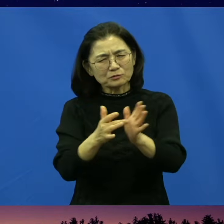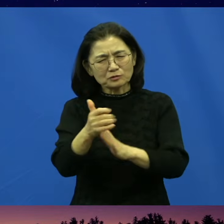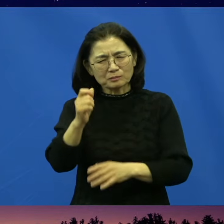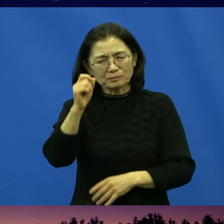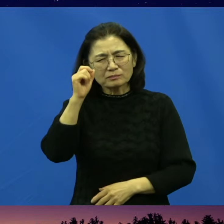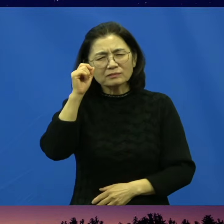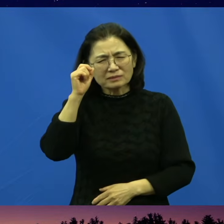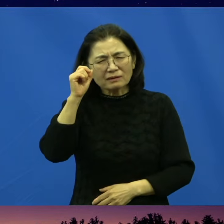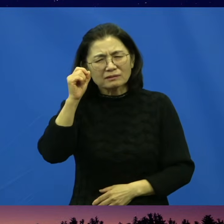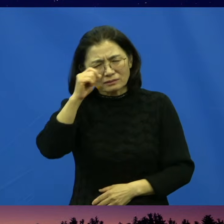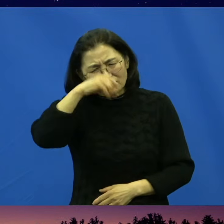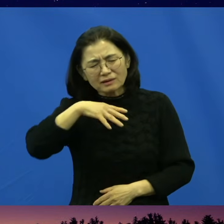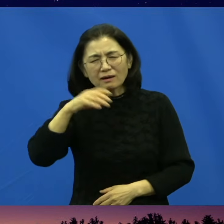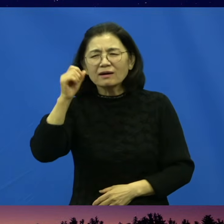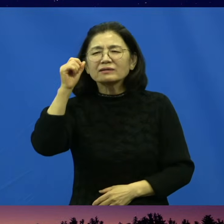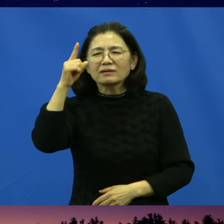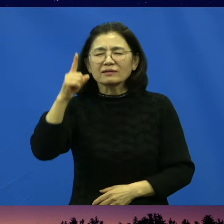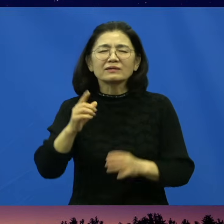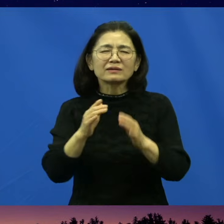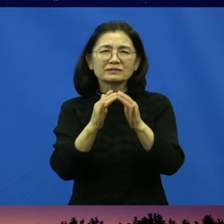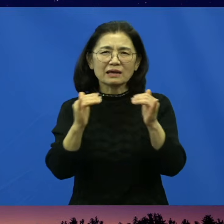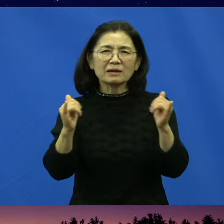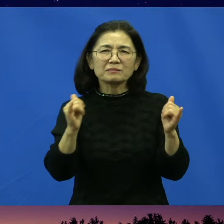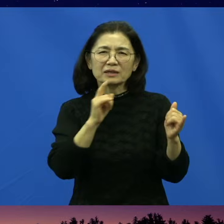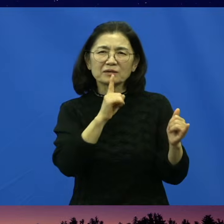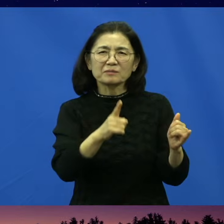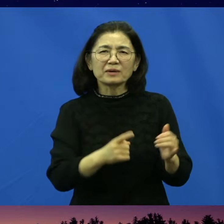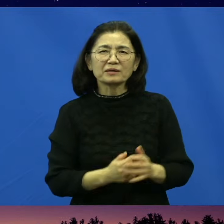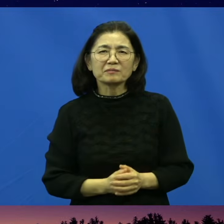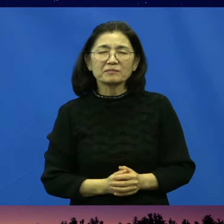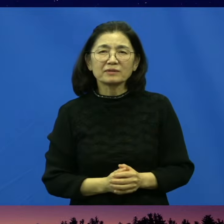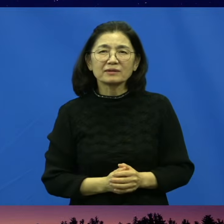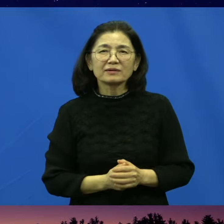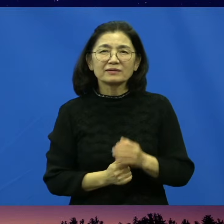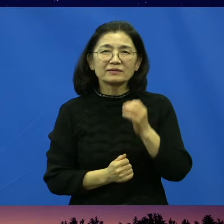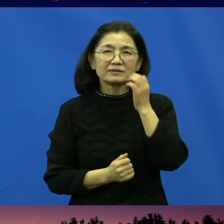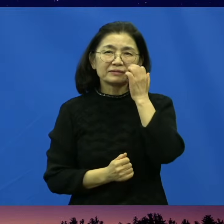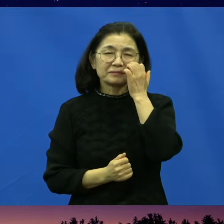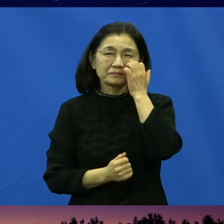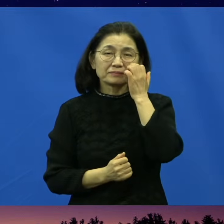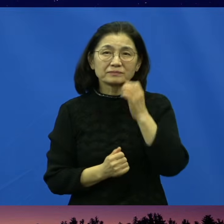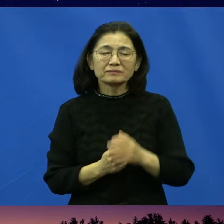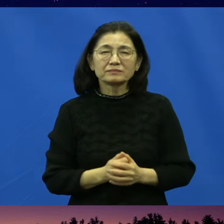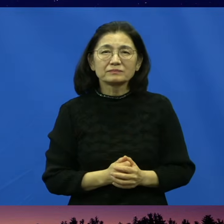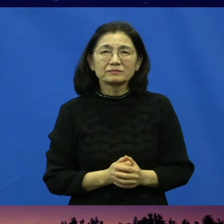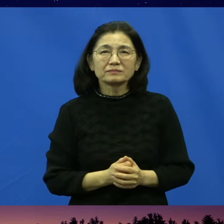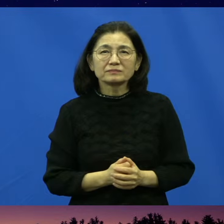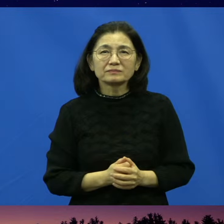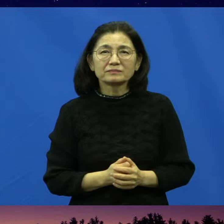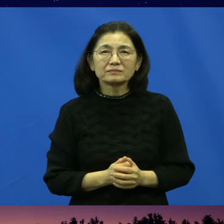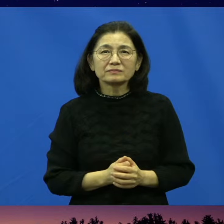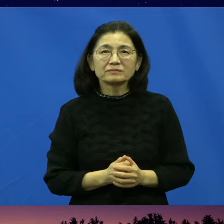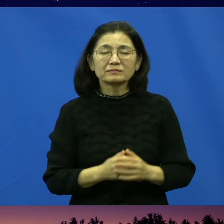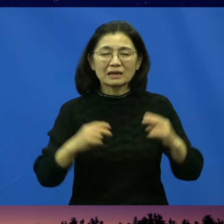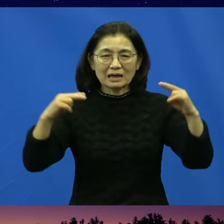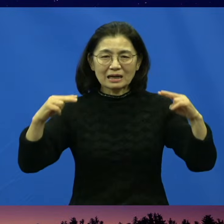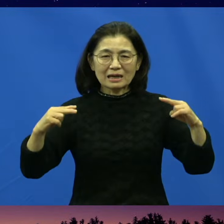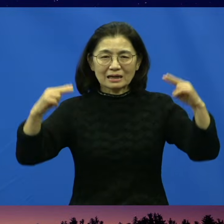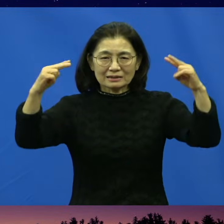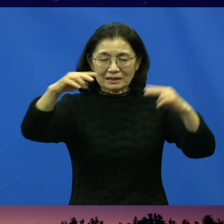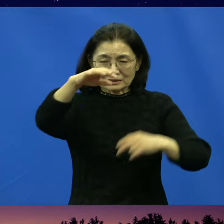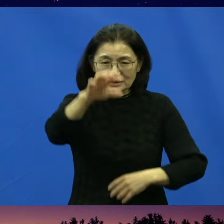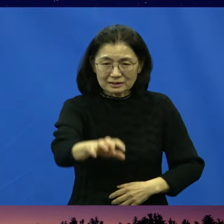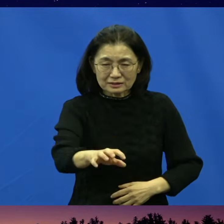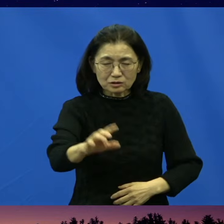그렇습니까? 우리가 알다시피 나다나엘이 이런 말을 했죠. 나사렛에서 무슨 선한 것이 날 수